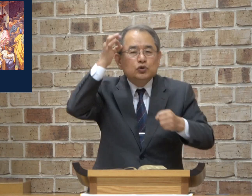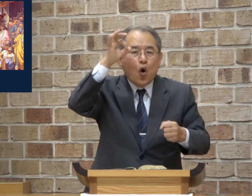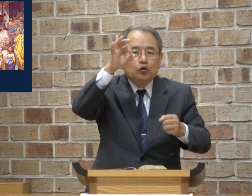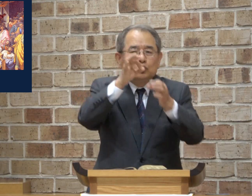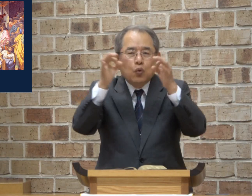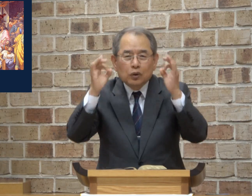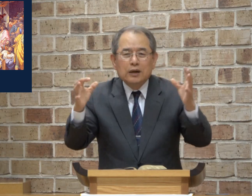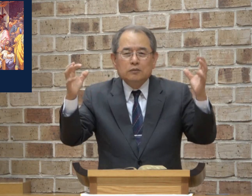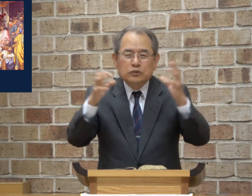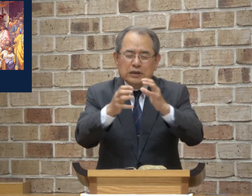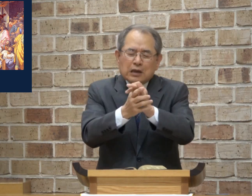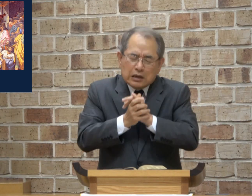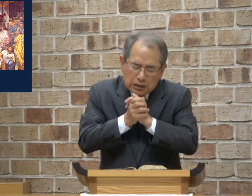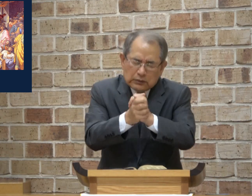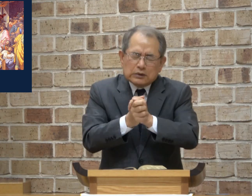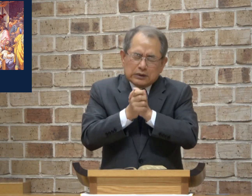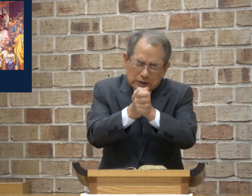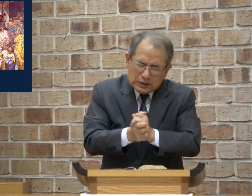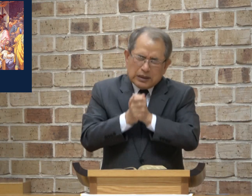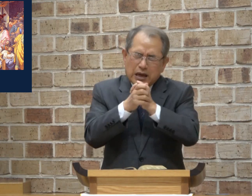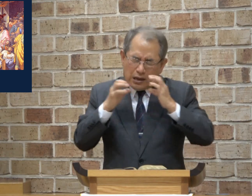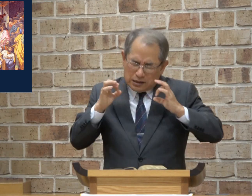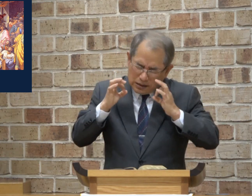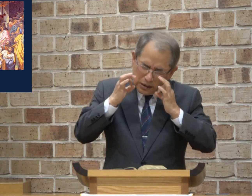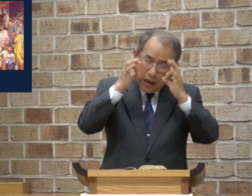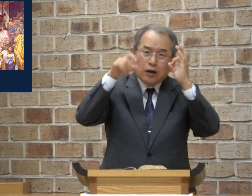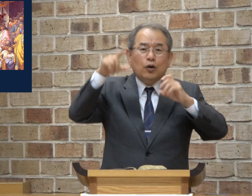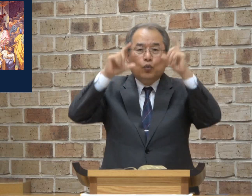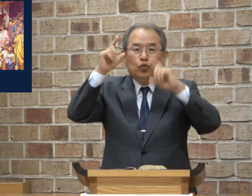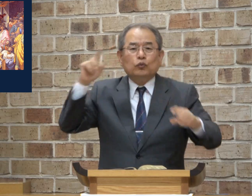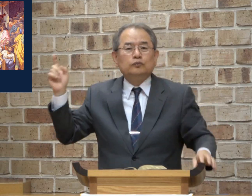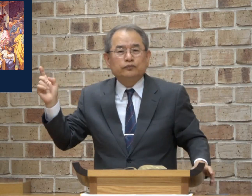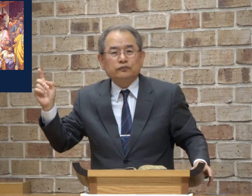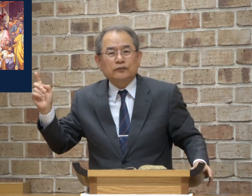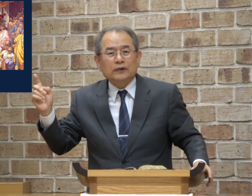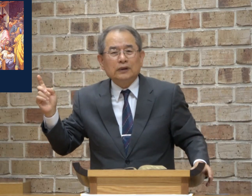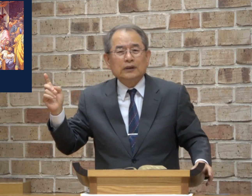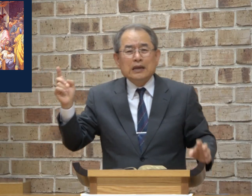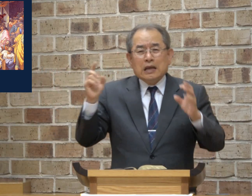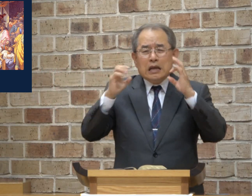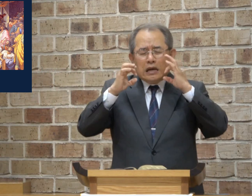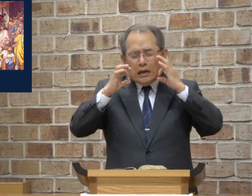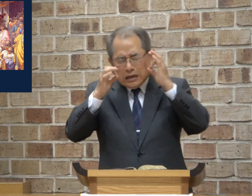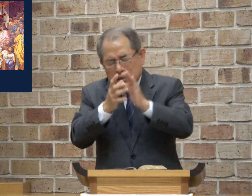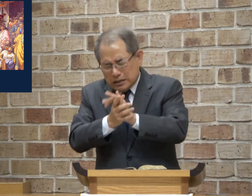오순절 성령님 저희 사람들이 모여 기도하며 간절히 기도할 때에